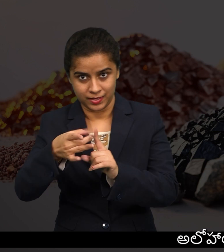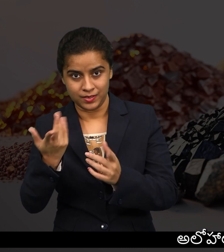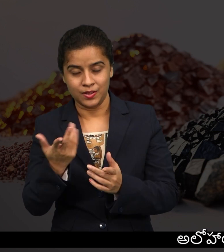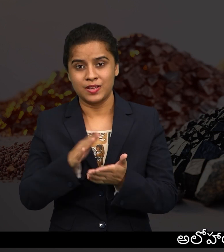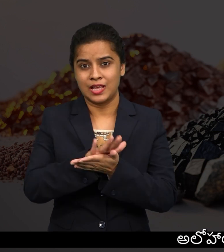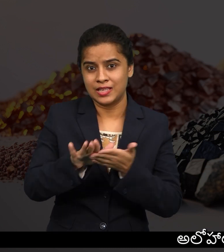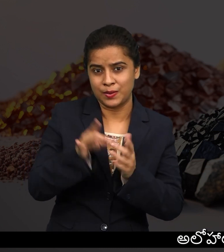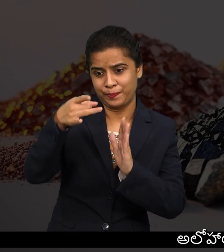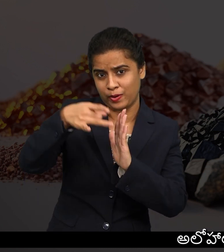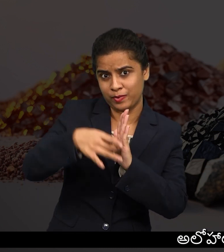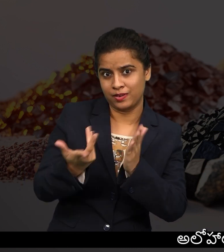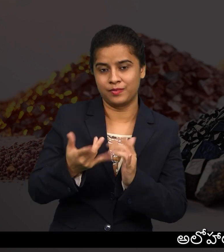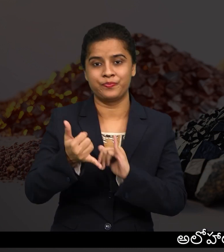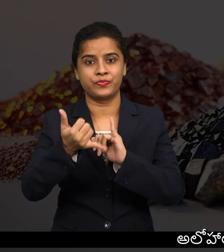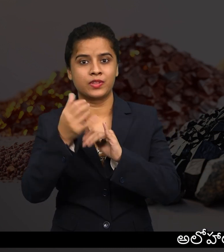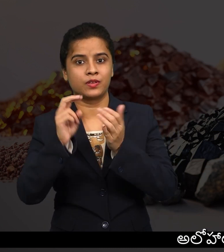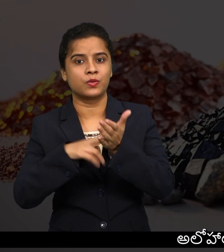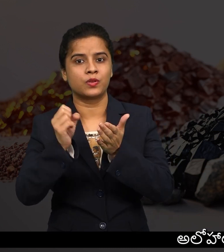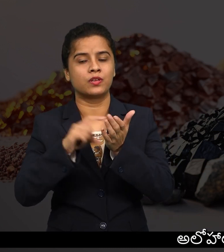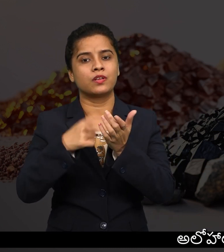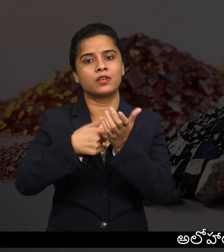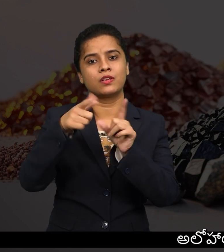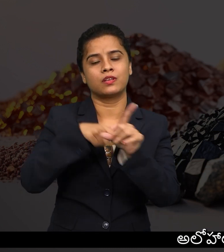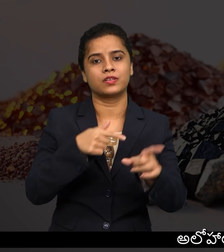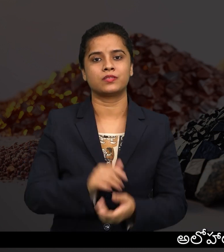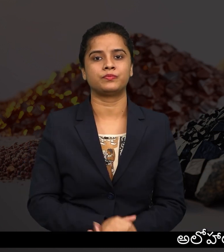అలోహాలకు ధ్వని గుణం లేదు.